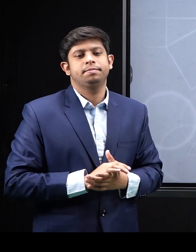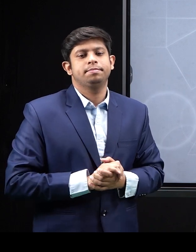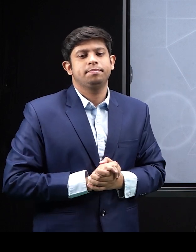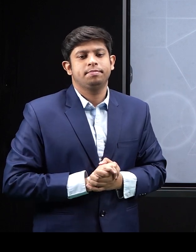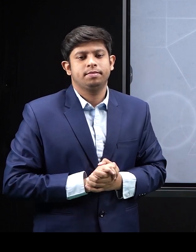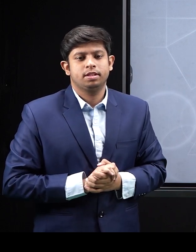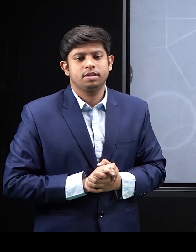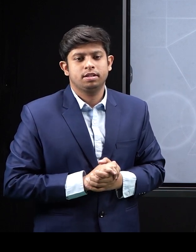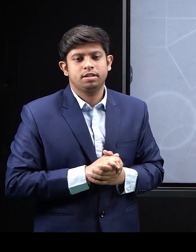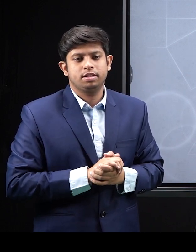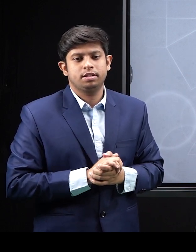పరిష్కారాలు,